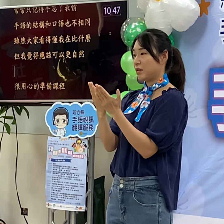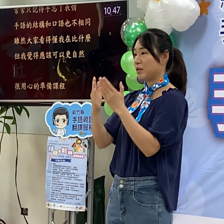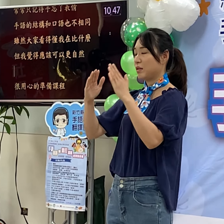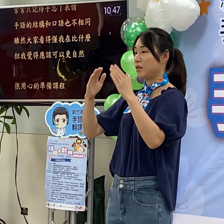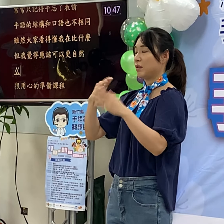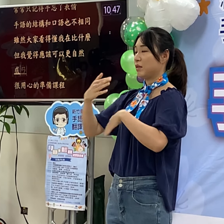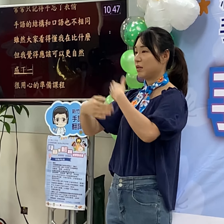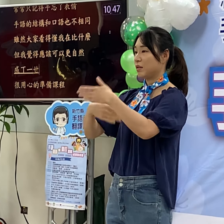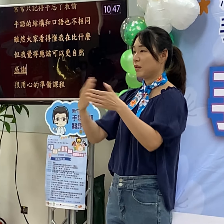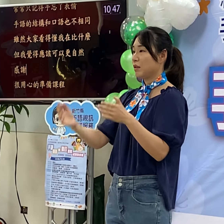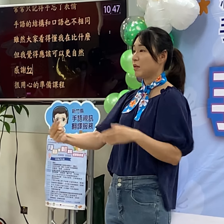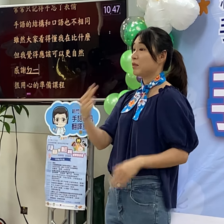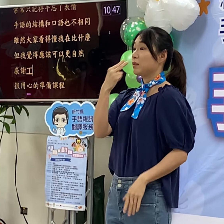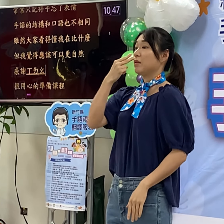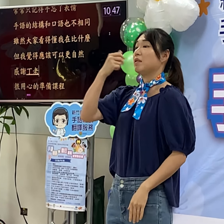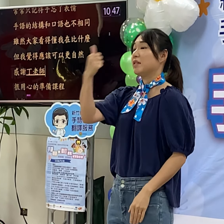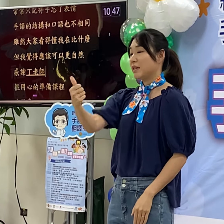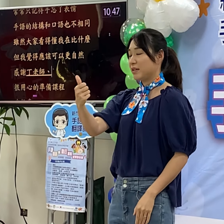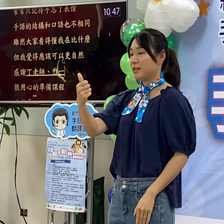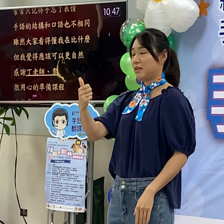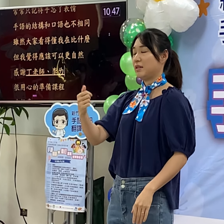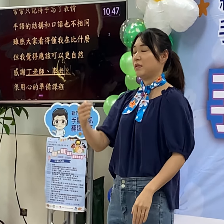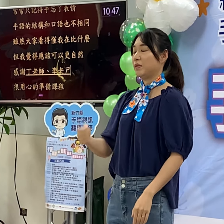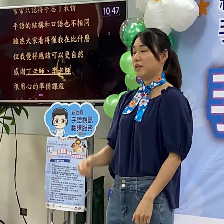我很喜欢培训班上课的气氛，